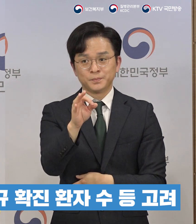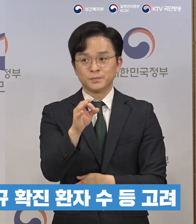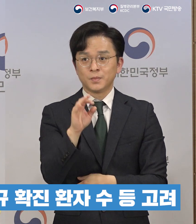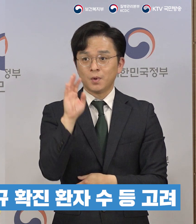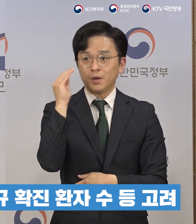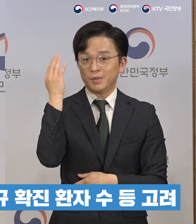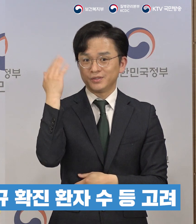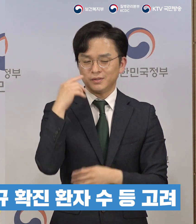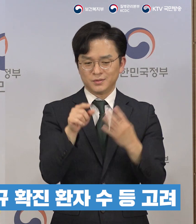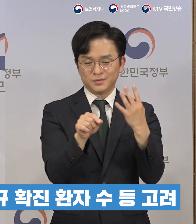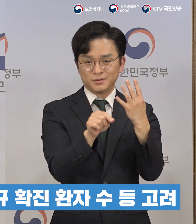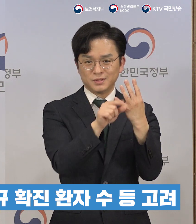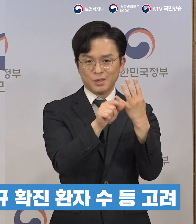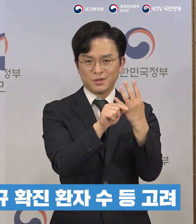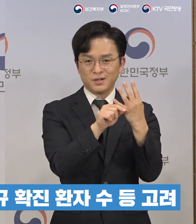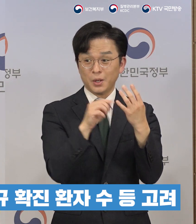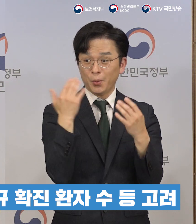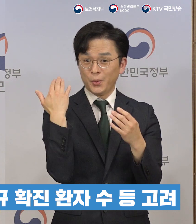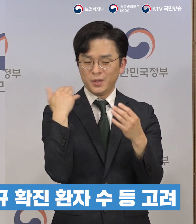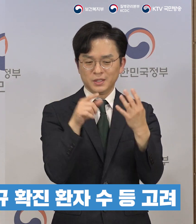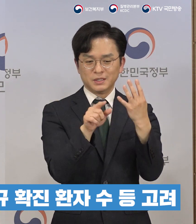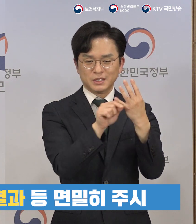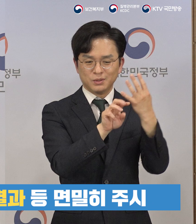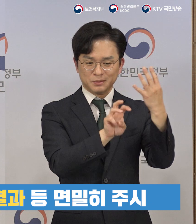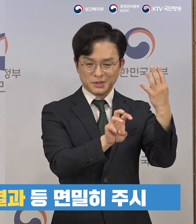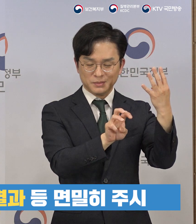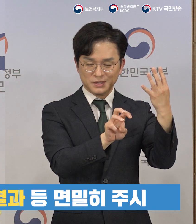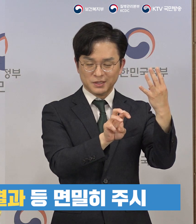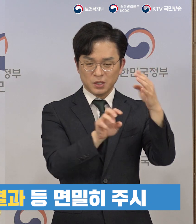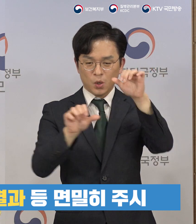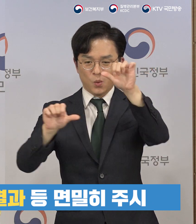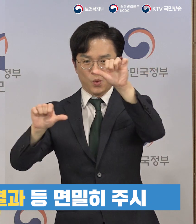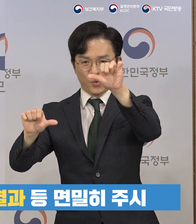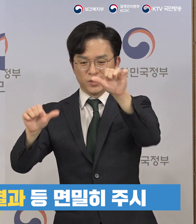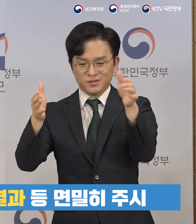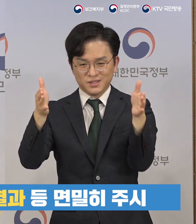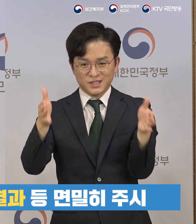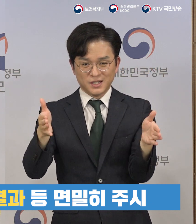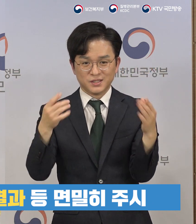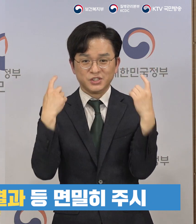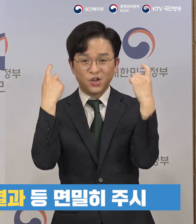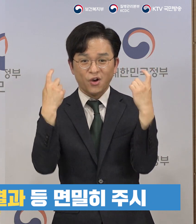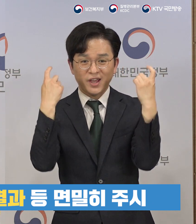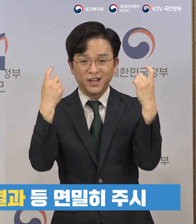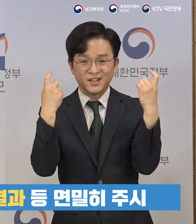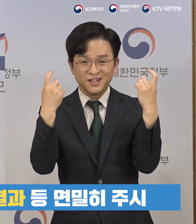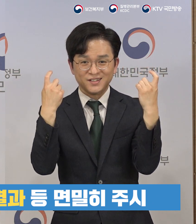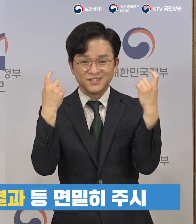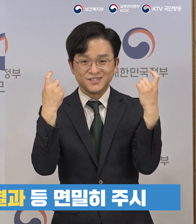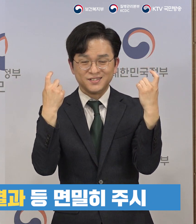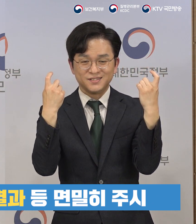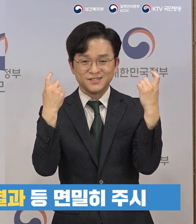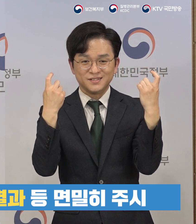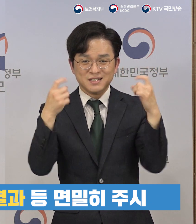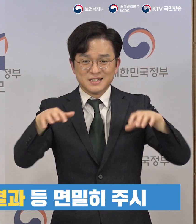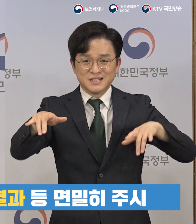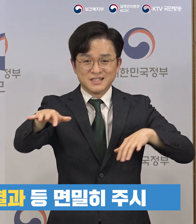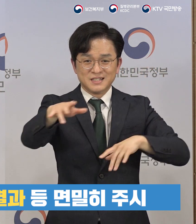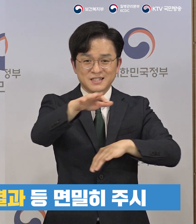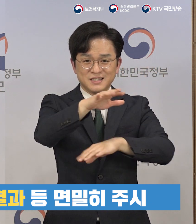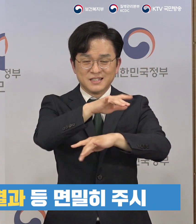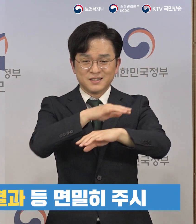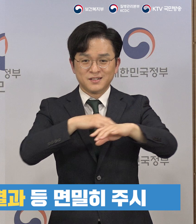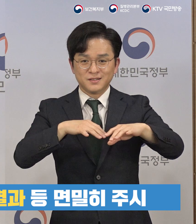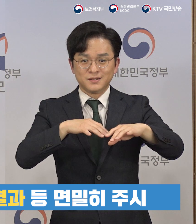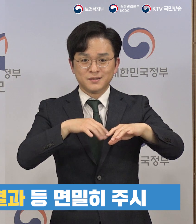좀 염두에 두고 있는 것은 4월 말에서 올 초 사이에 있었던 4 장기하는 연휴 기간 동안에 많은 국민들이 동의 있었기